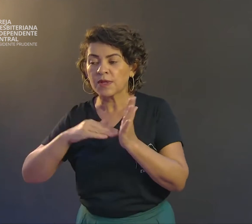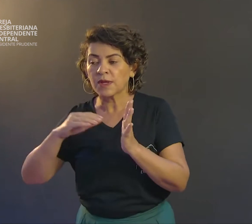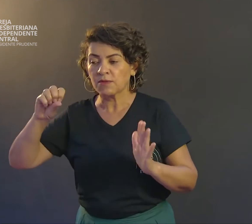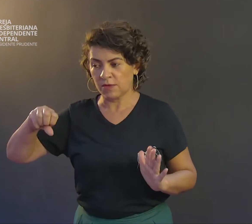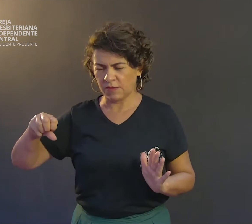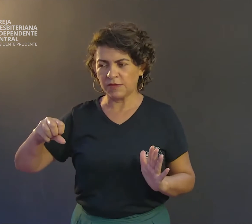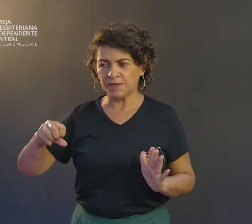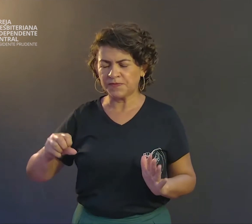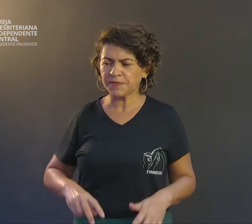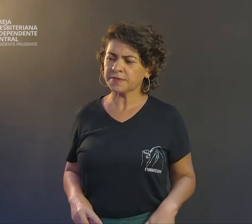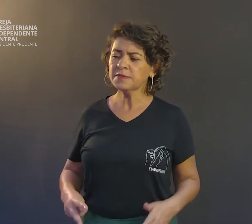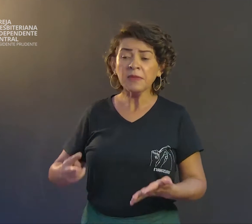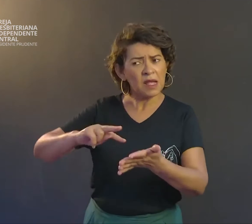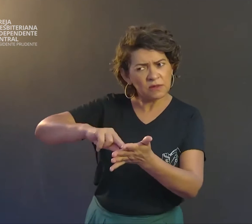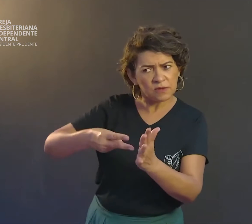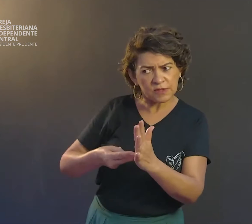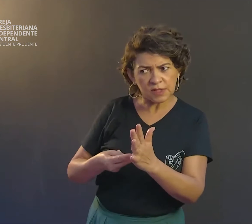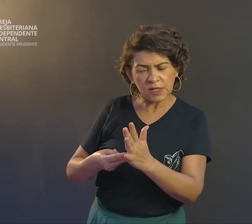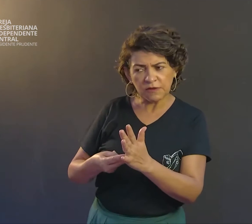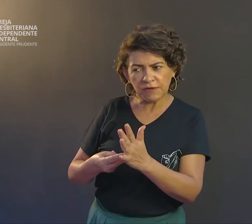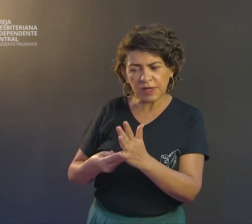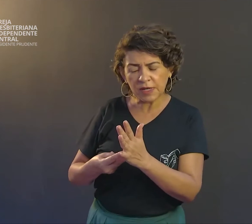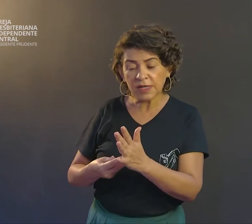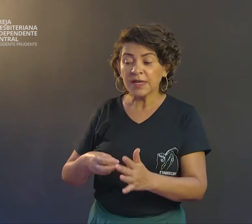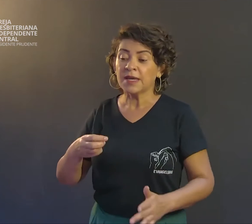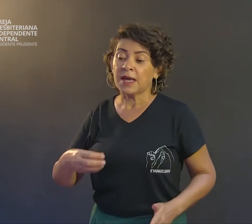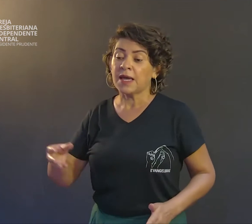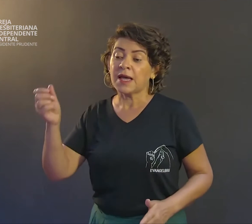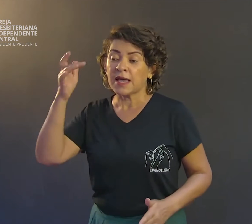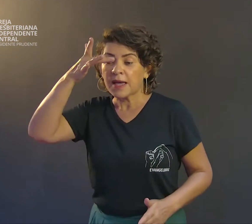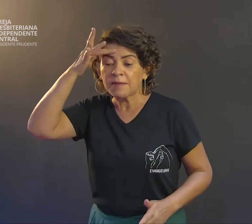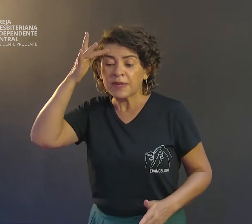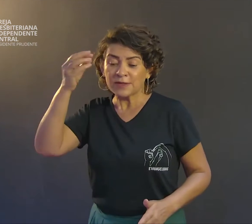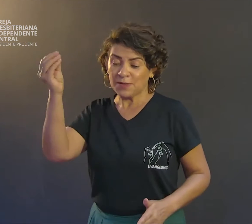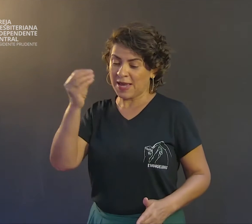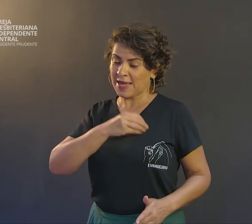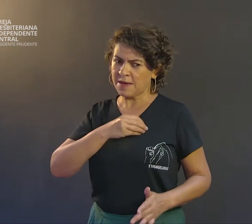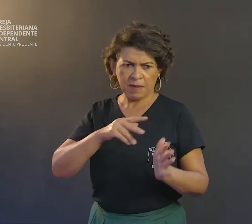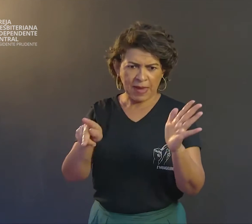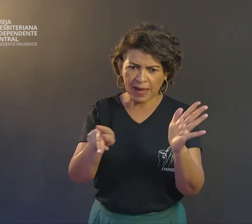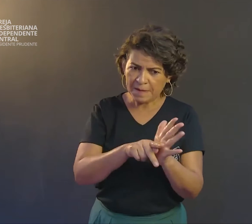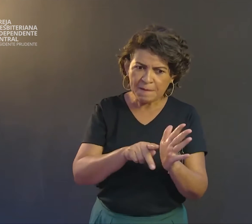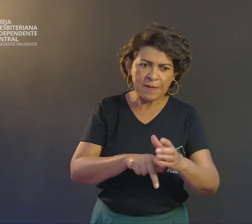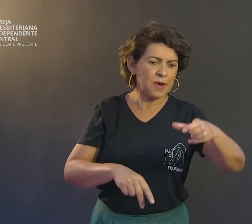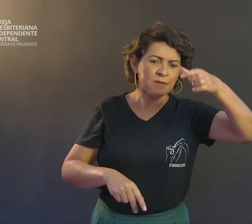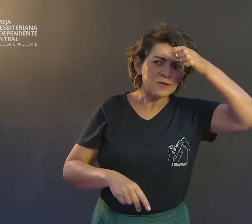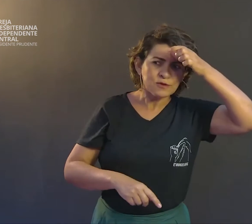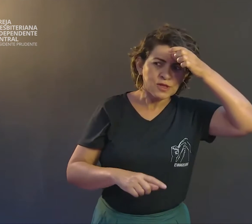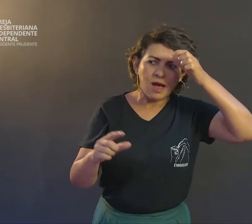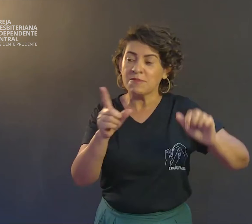Não significa que todos os que pecam pertencem ao diabo, pois somos todos pecadores, conforme